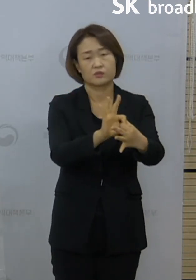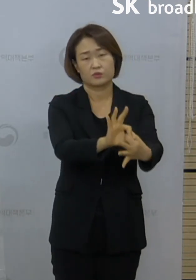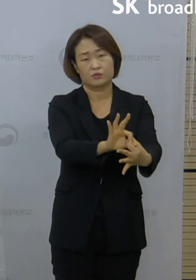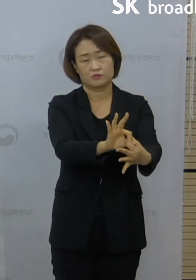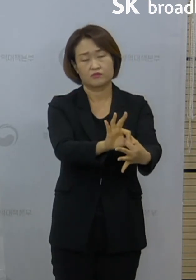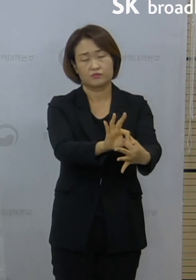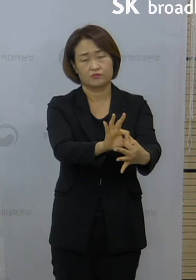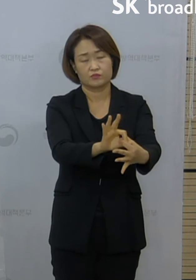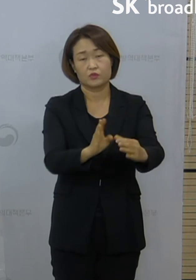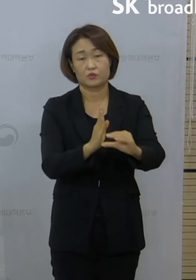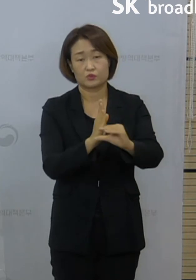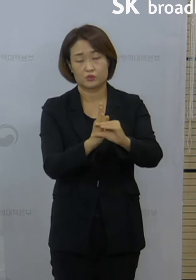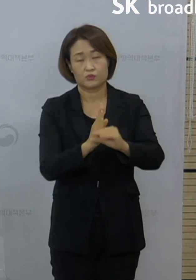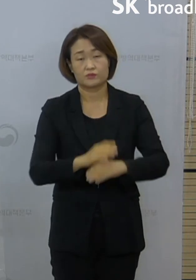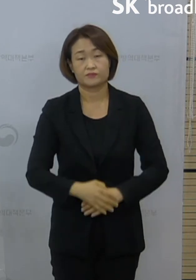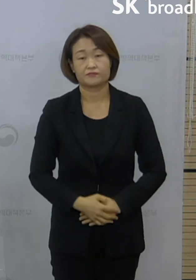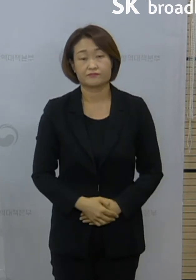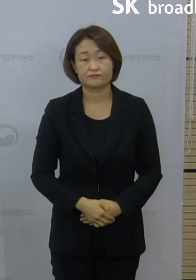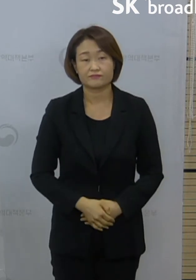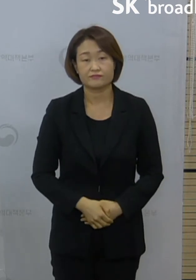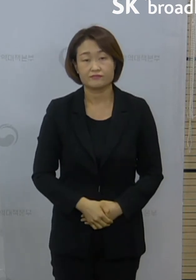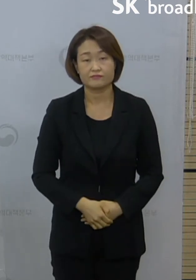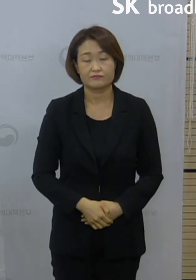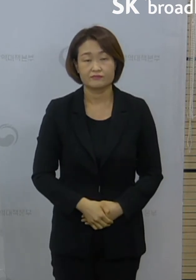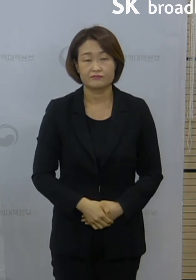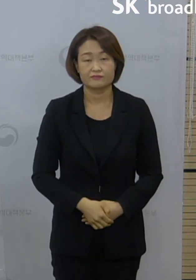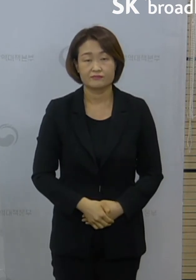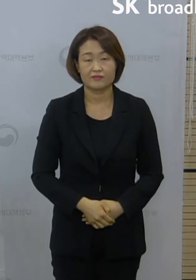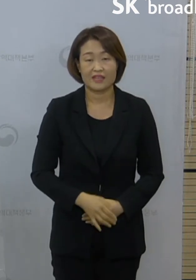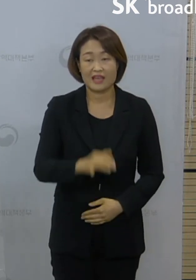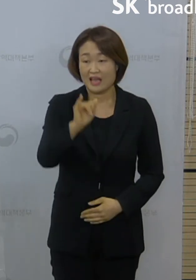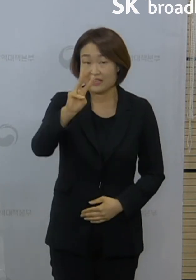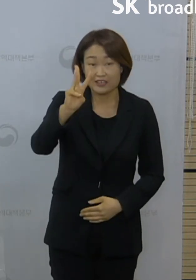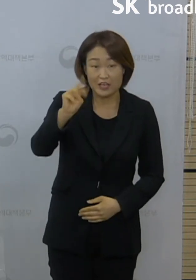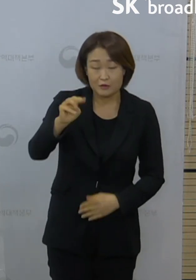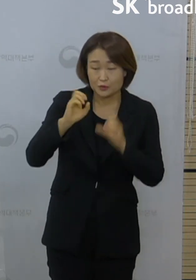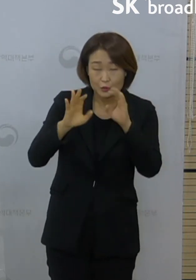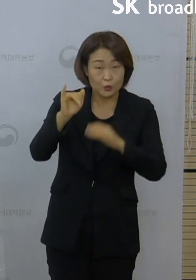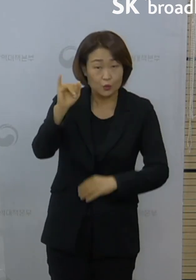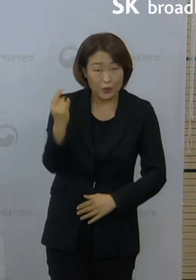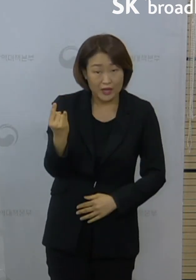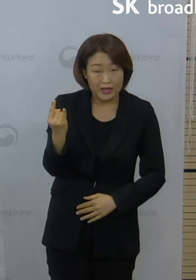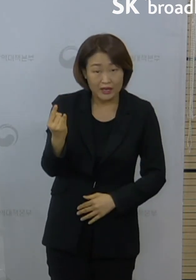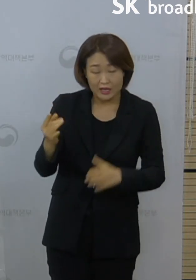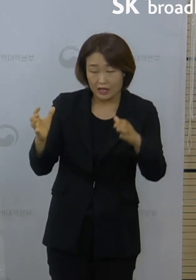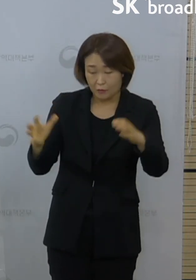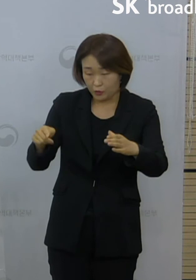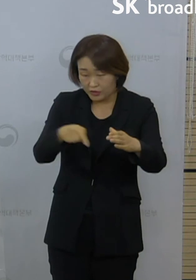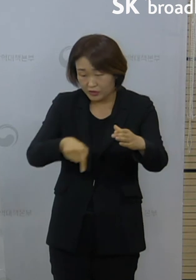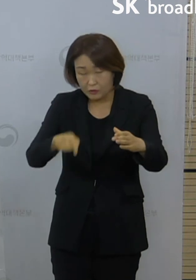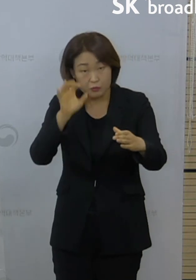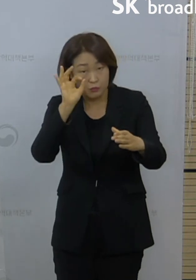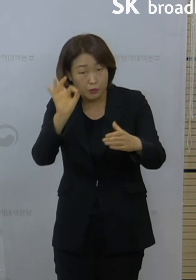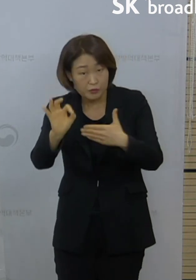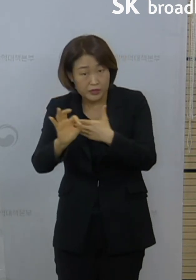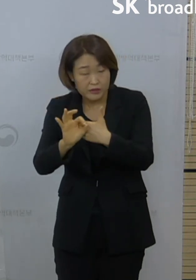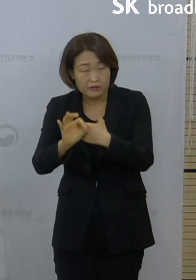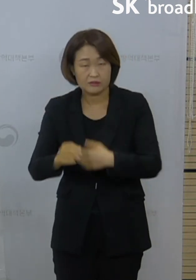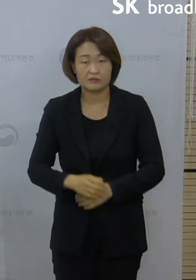발생하고 있습니다 im 선교의 관련 집단 발생 사례에서 알 수 있듯이